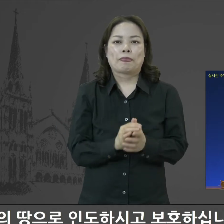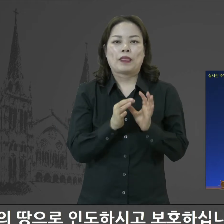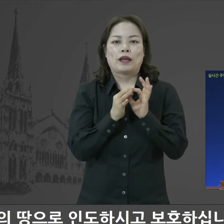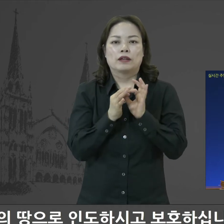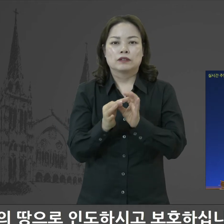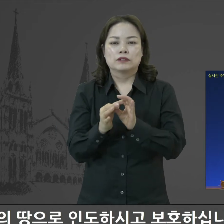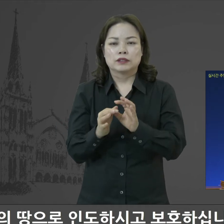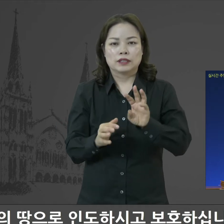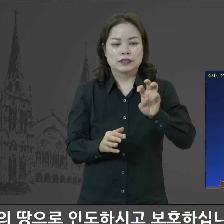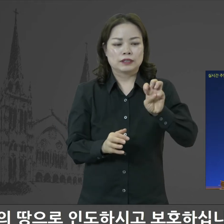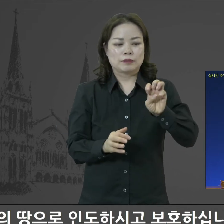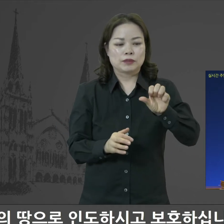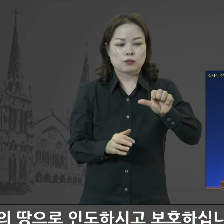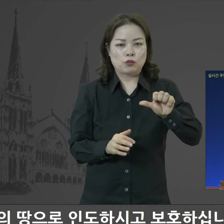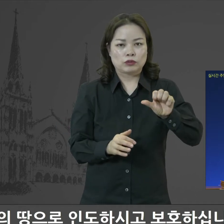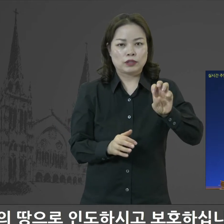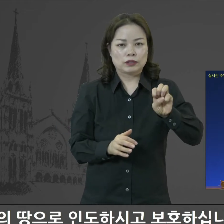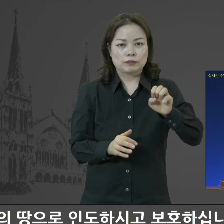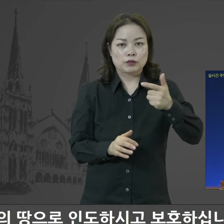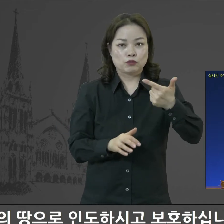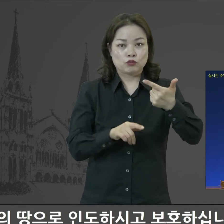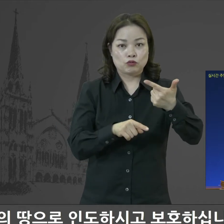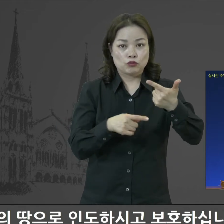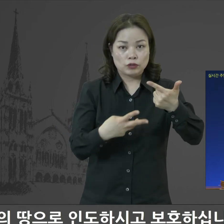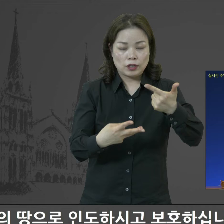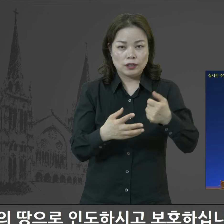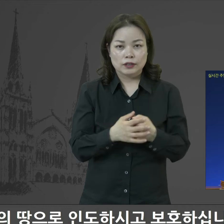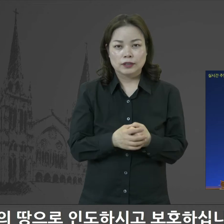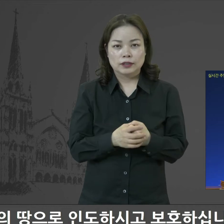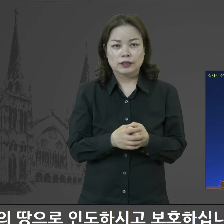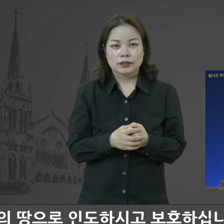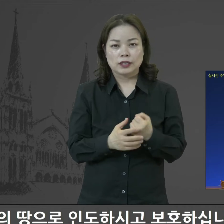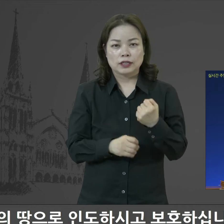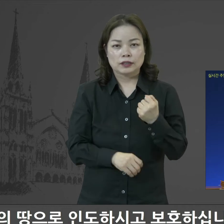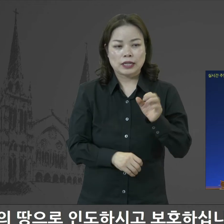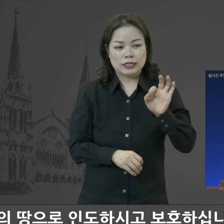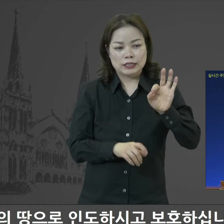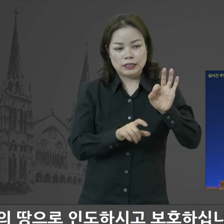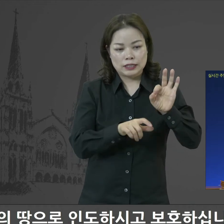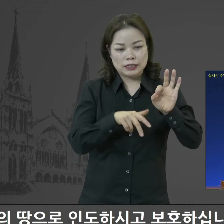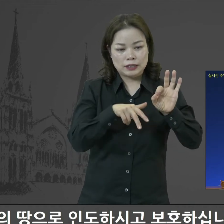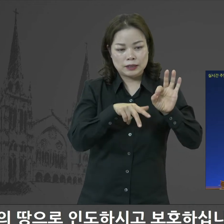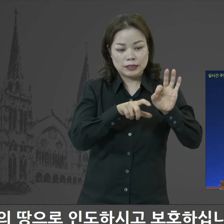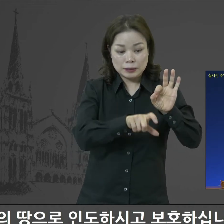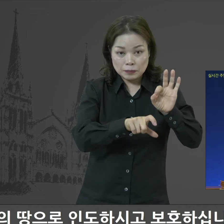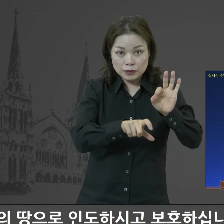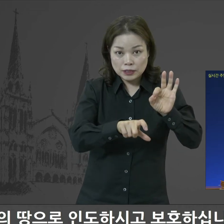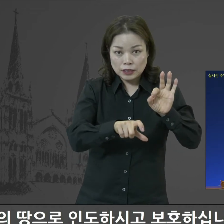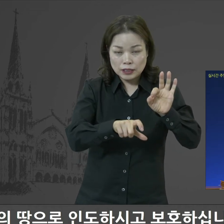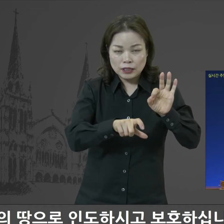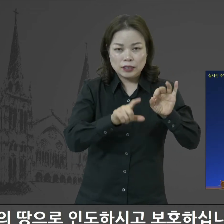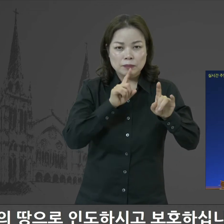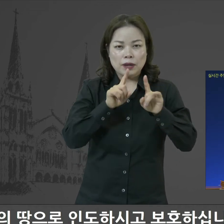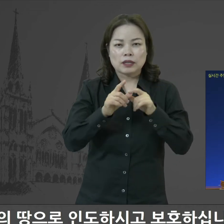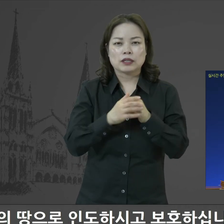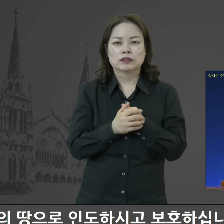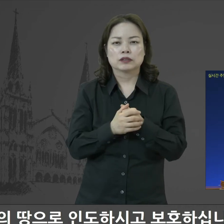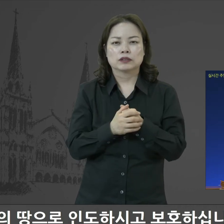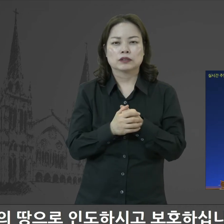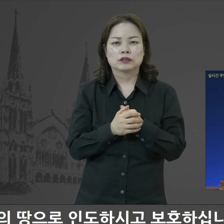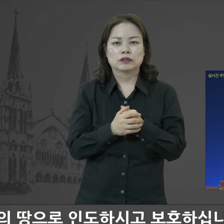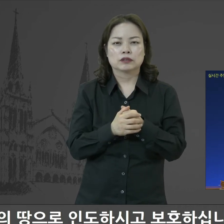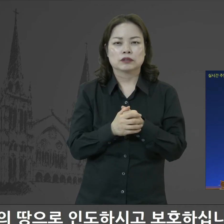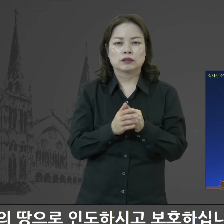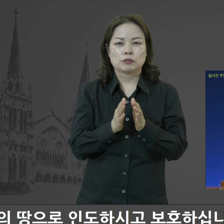이어서 우리 35절과 36절은 본장인 10장에서 하나의 커다란 선언인 구절로 모세가